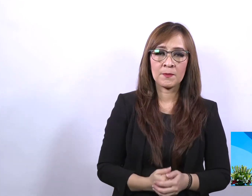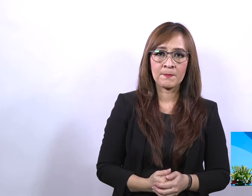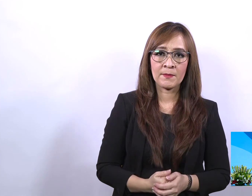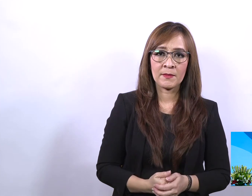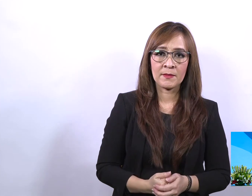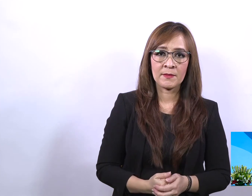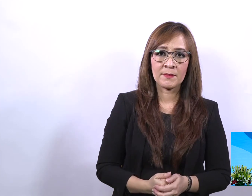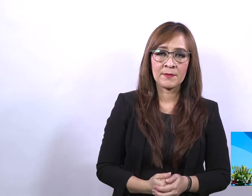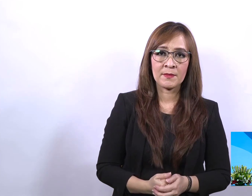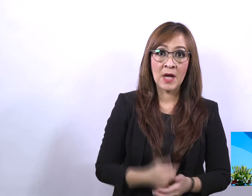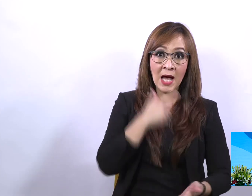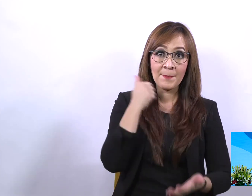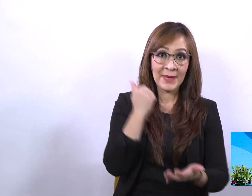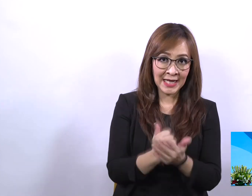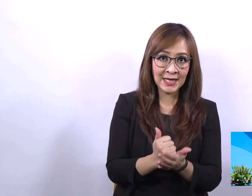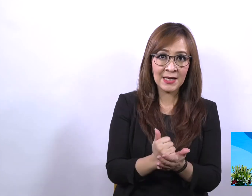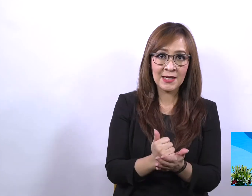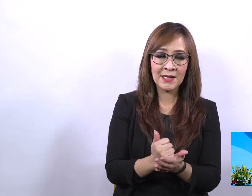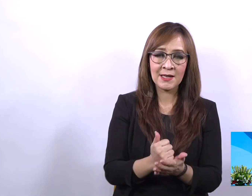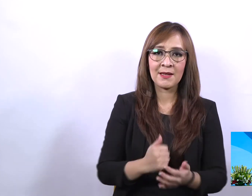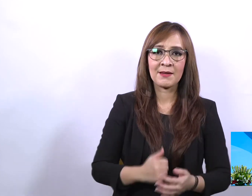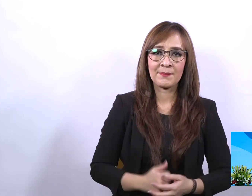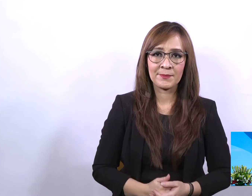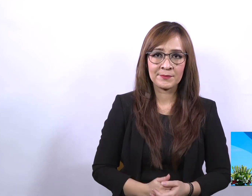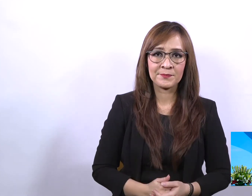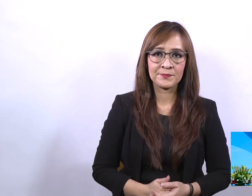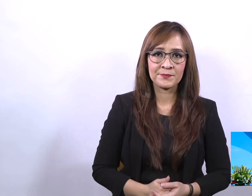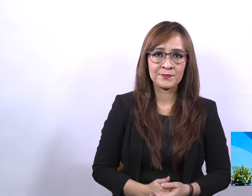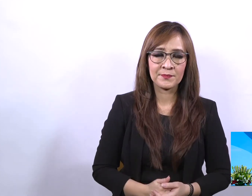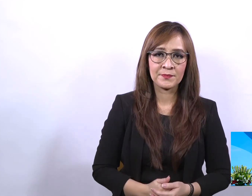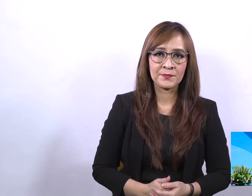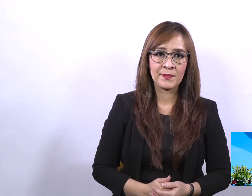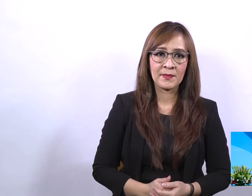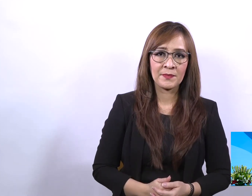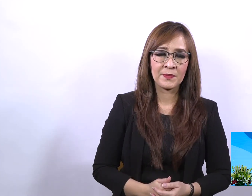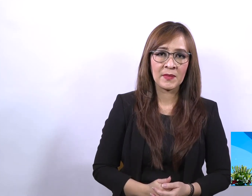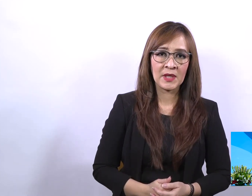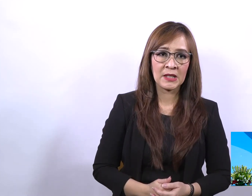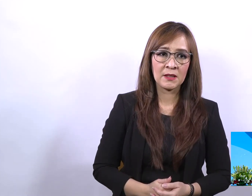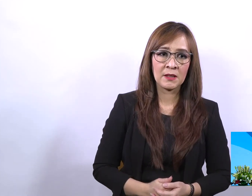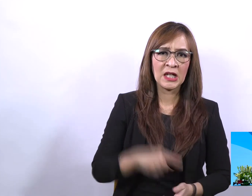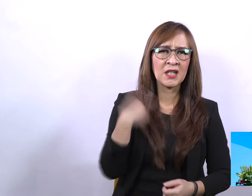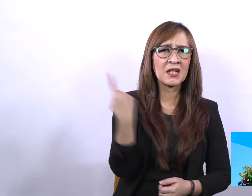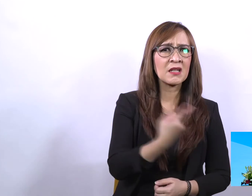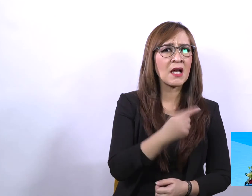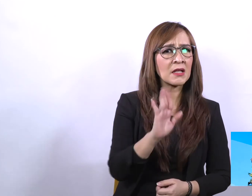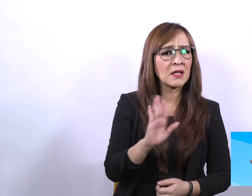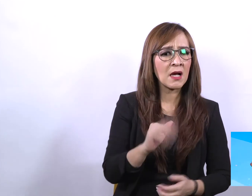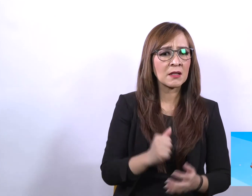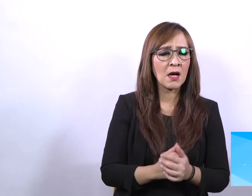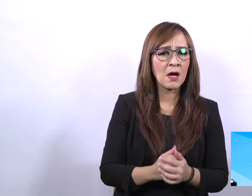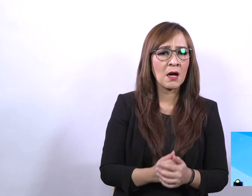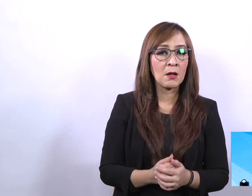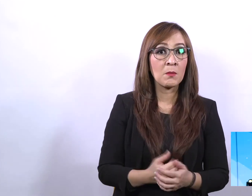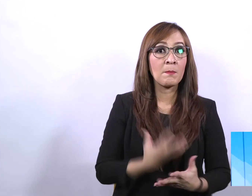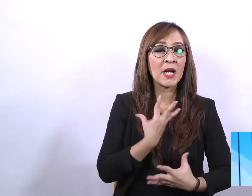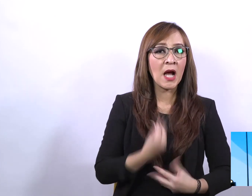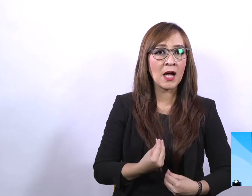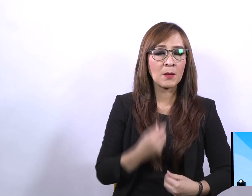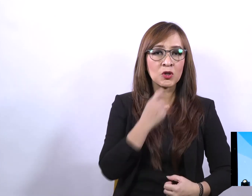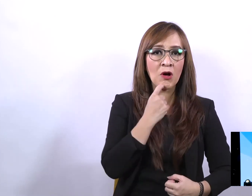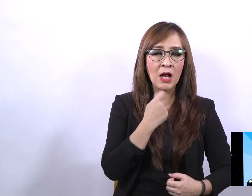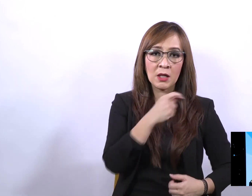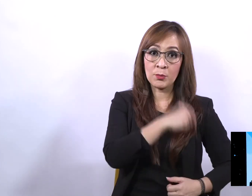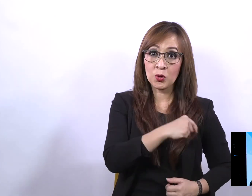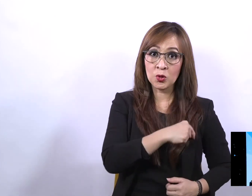itu yang Tuhan sediakan saja katakan aneh Ya udah kita nggak bisa hanya mengharapkan keberuntungan dari